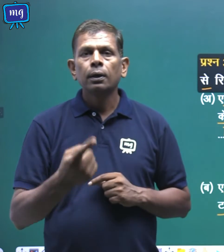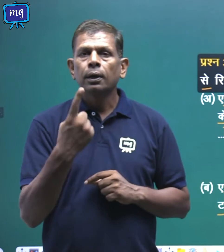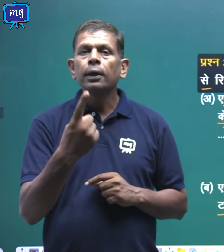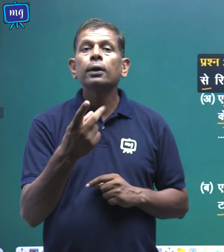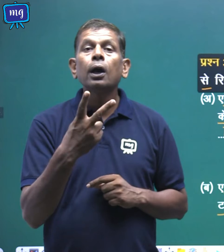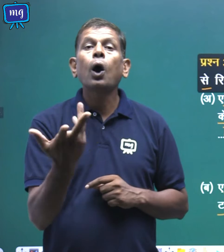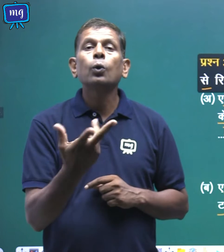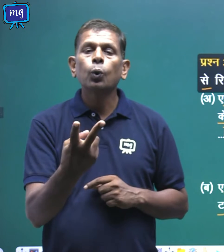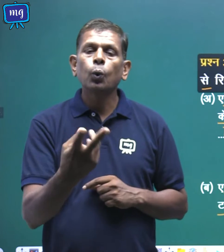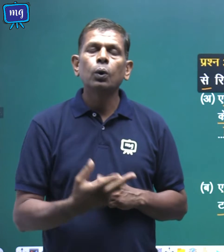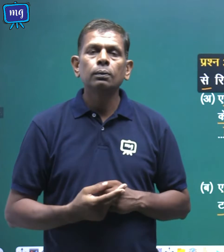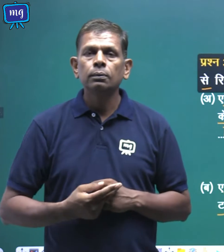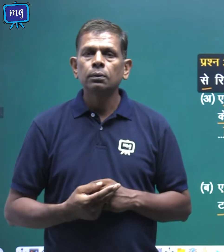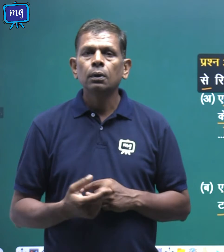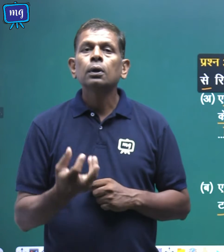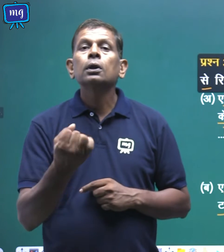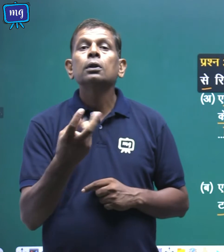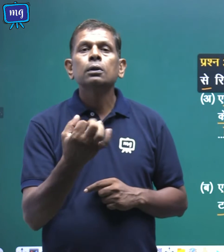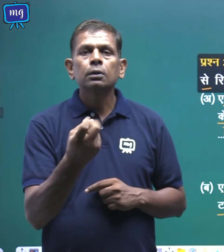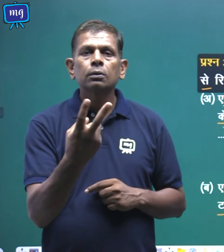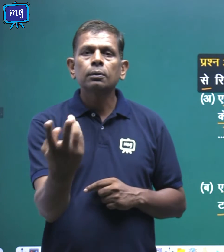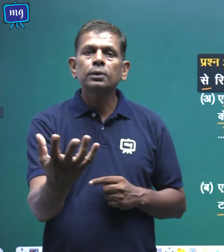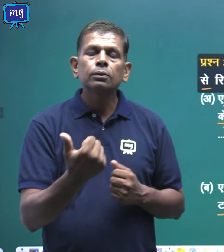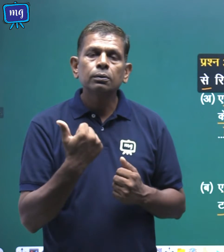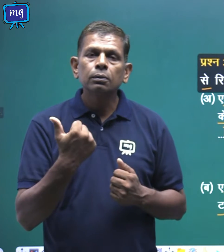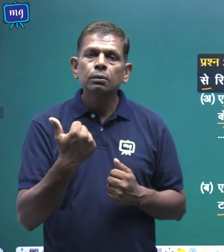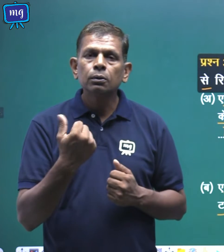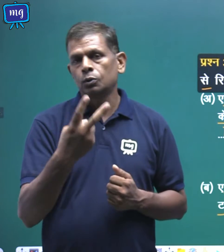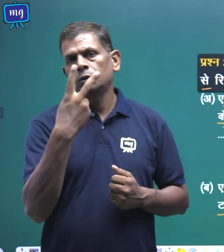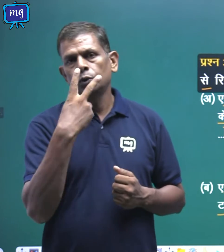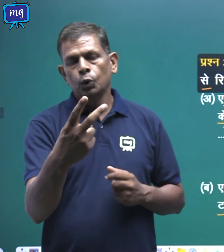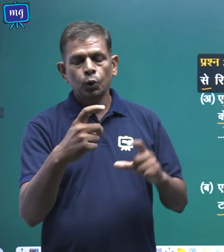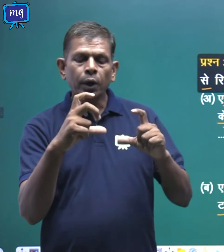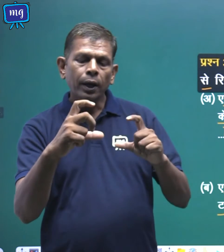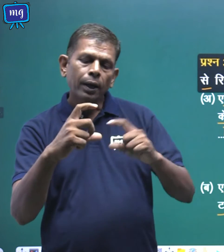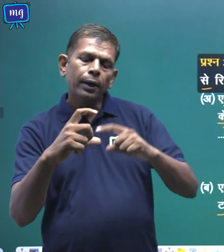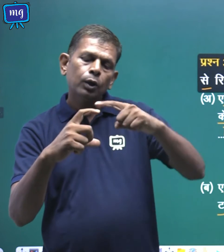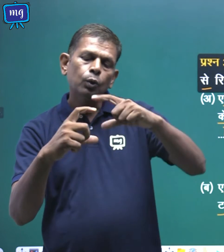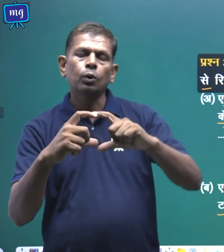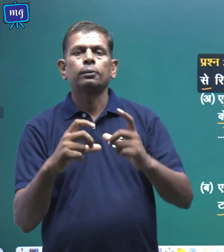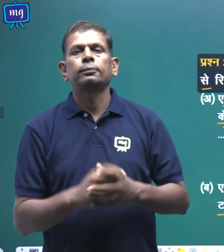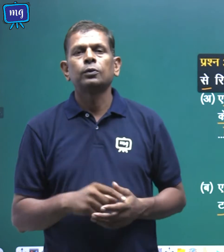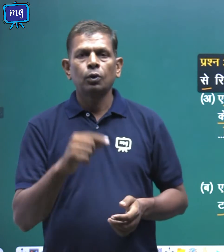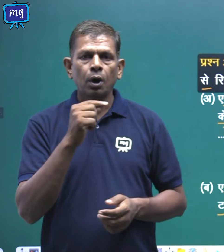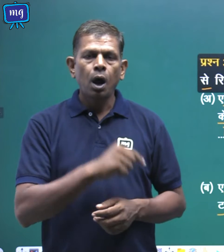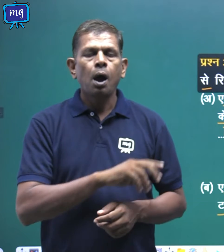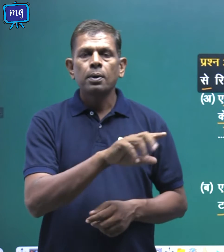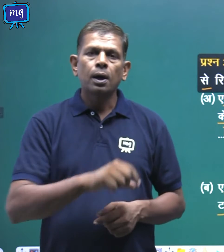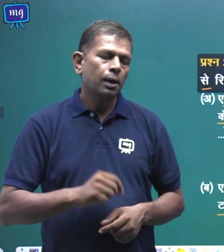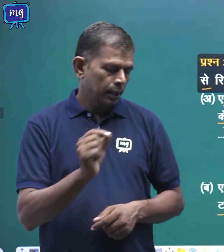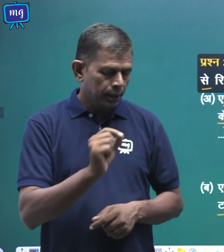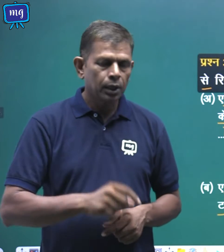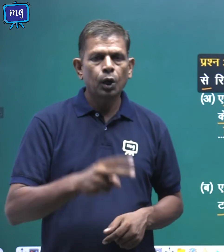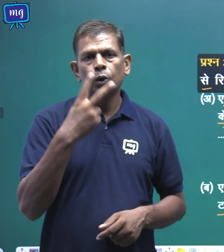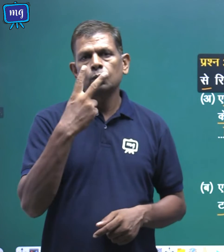एक या दो। कितने होते हैं बच्चों? 2 टर्मिनल। तो हम यहाँ लिखेंगे